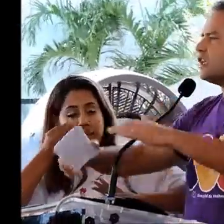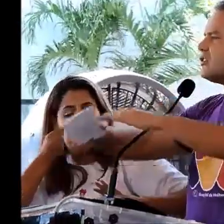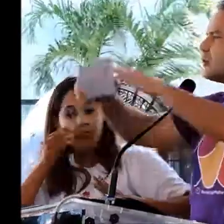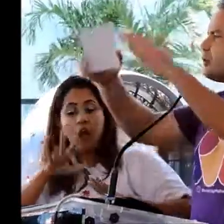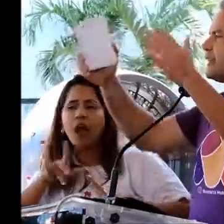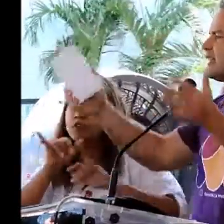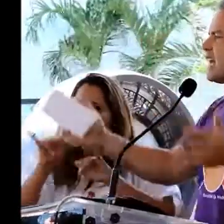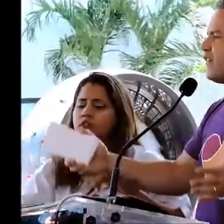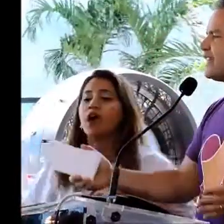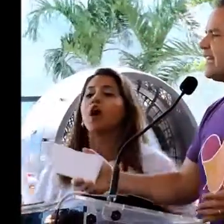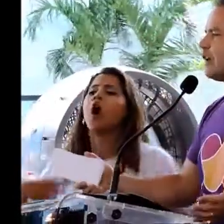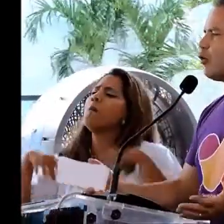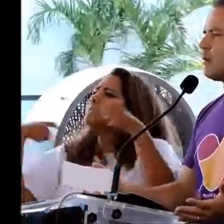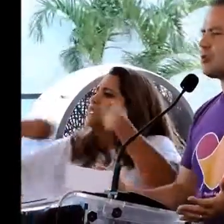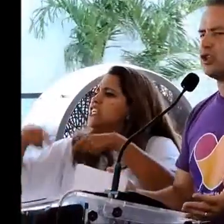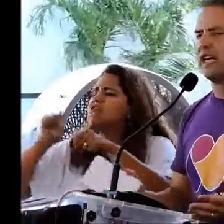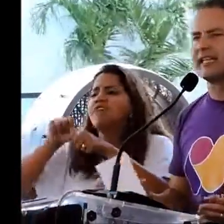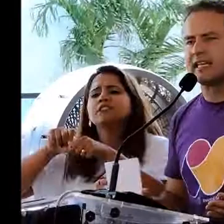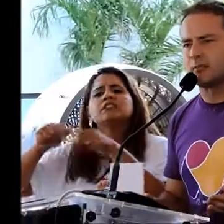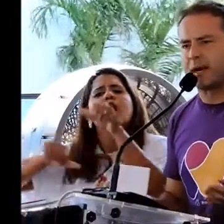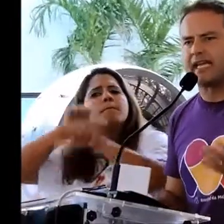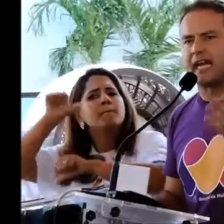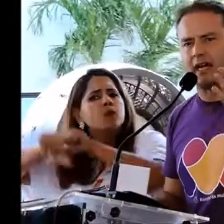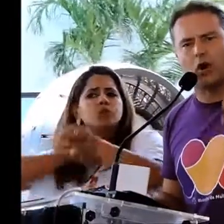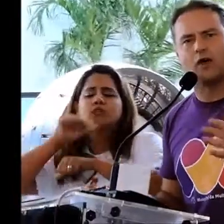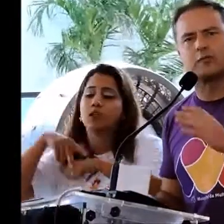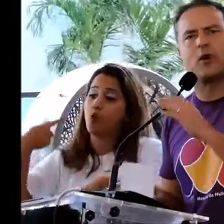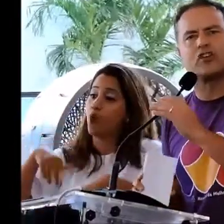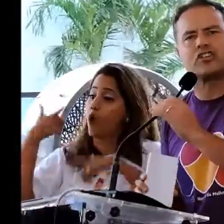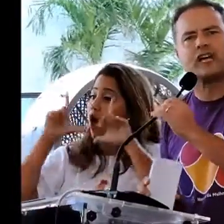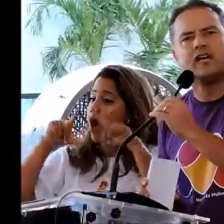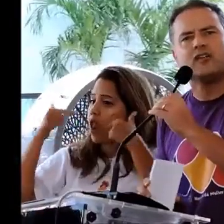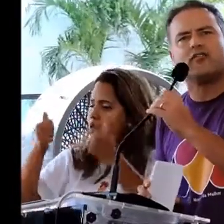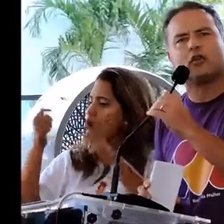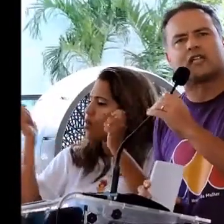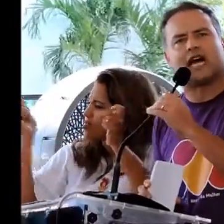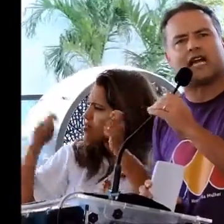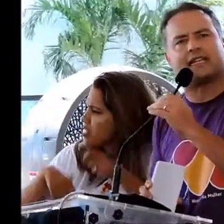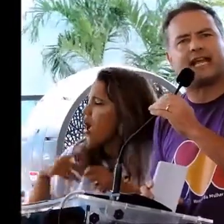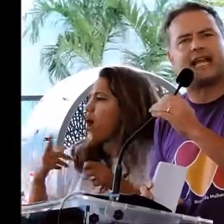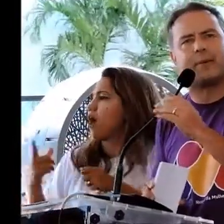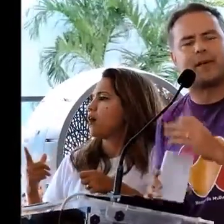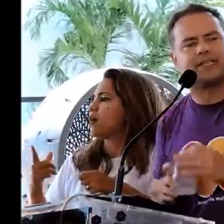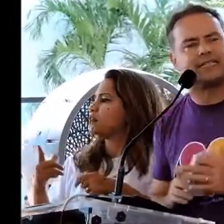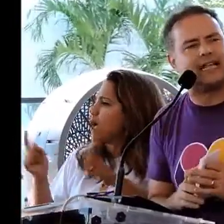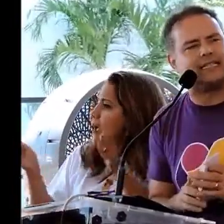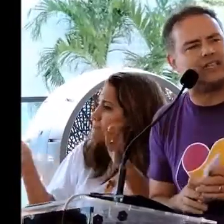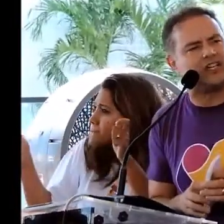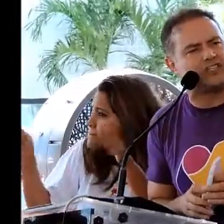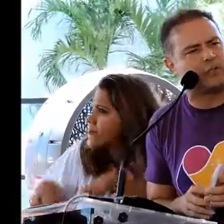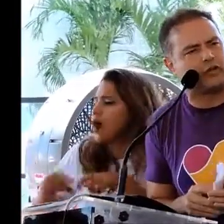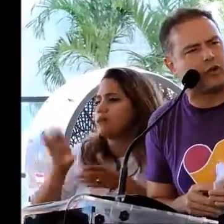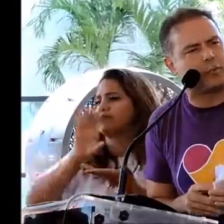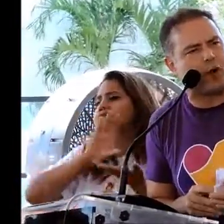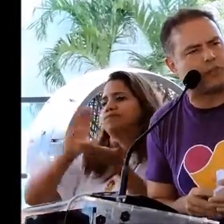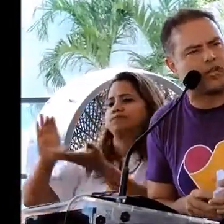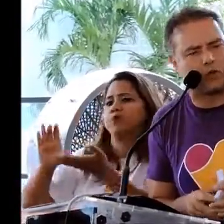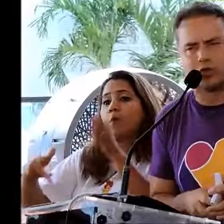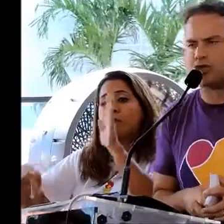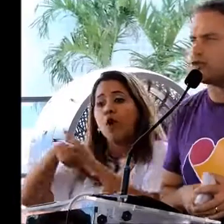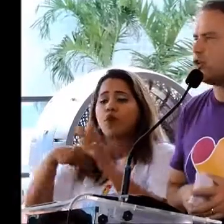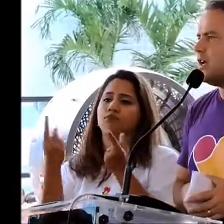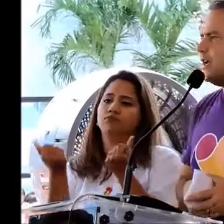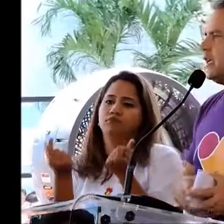dizendo: nós vamos precisar fazer algumas mudanças para que Alagoas possa voltar a ter capacidade de investimento com